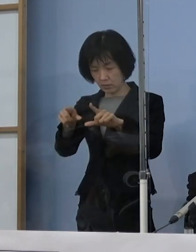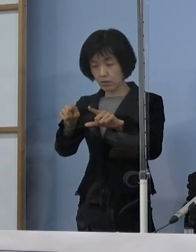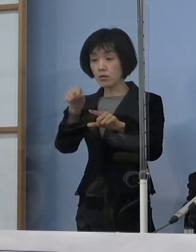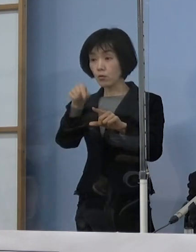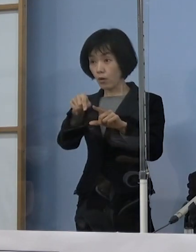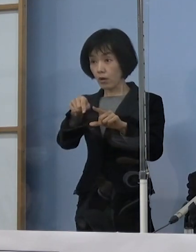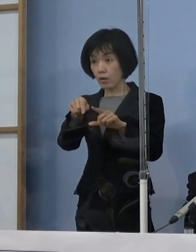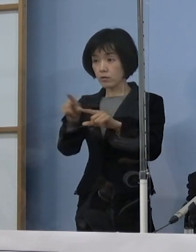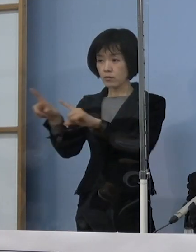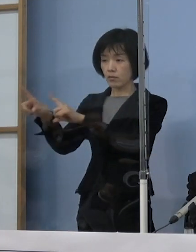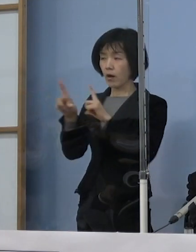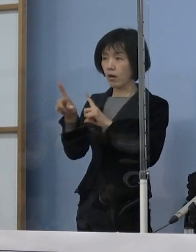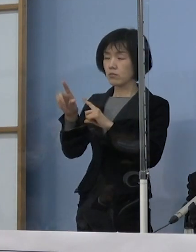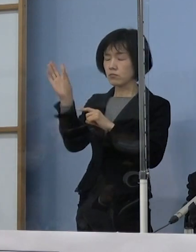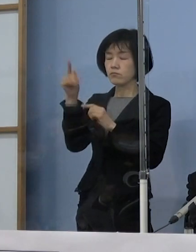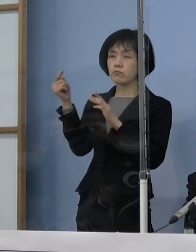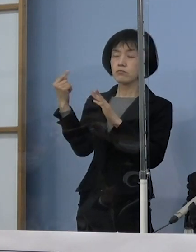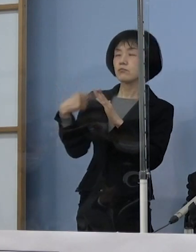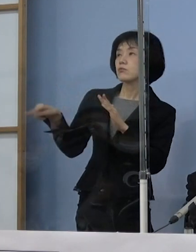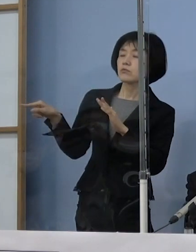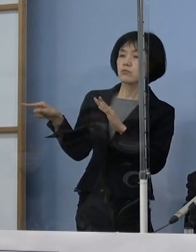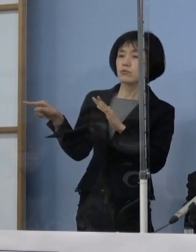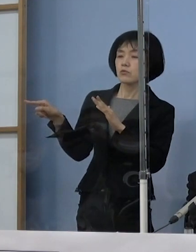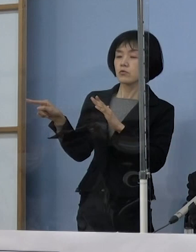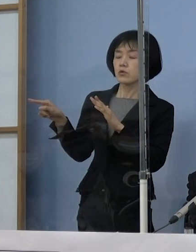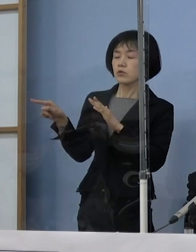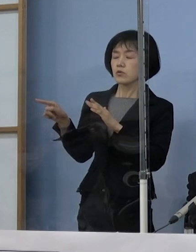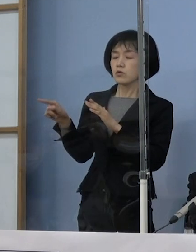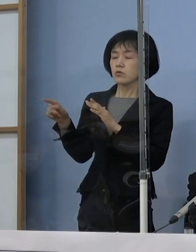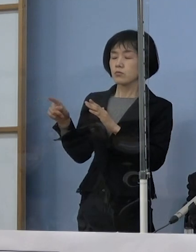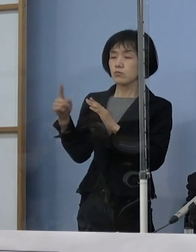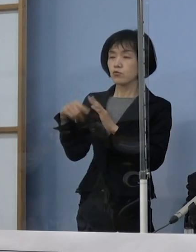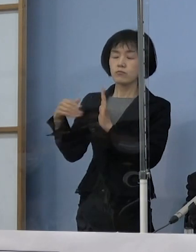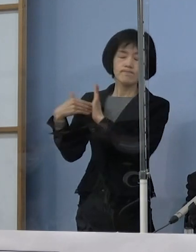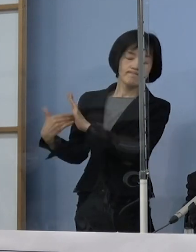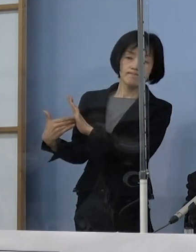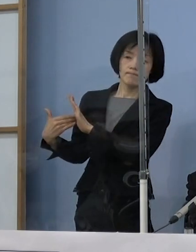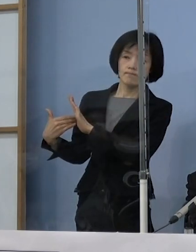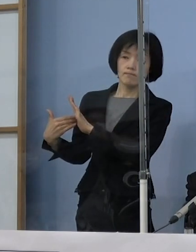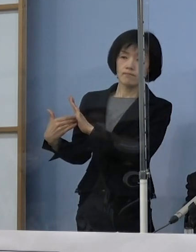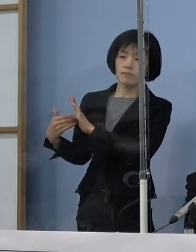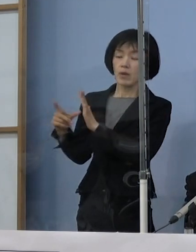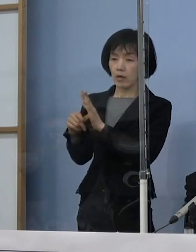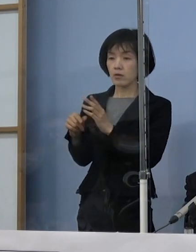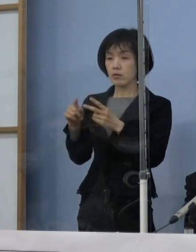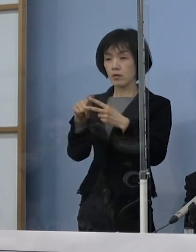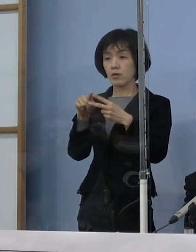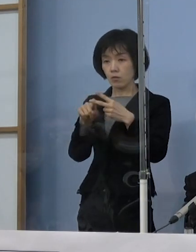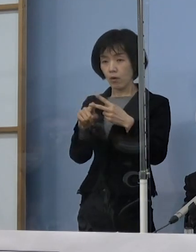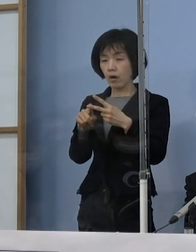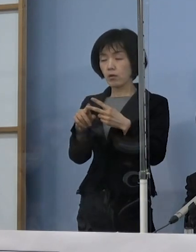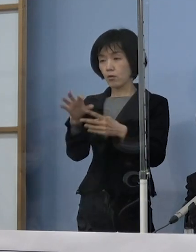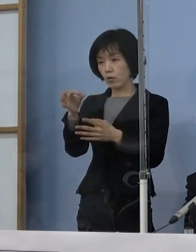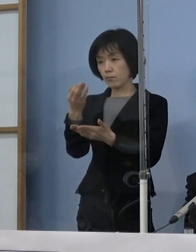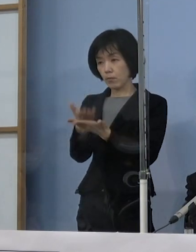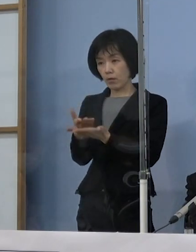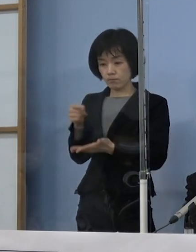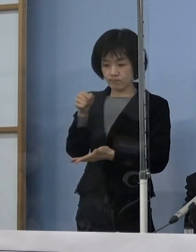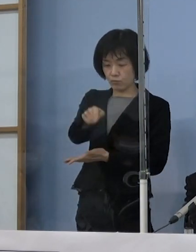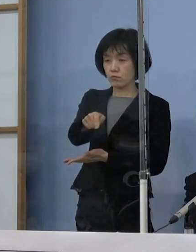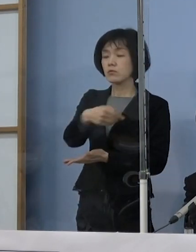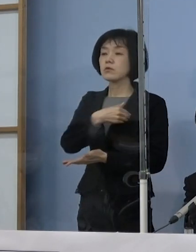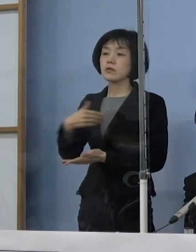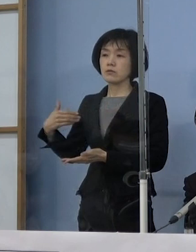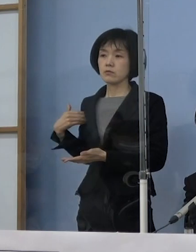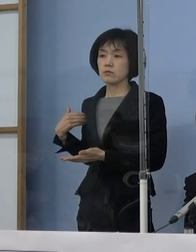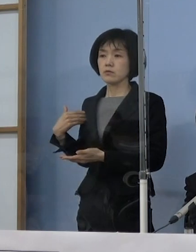対し正当な理由がなくその措置に応じない場合、それぞれ過料の措置というのが